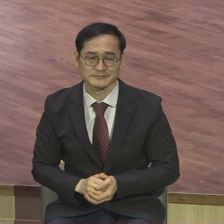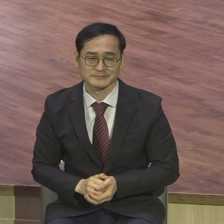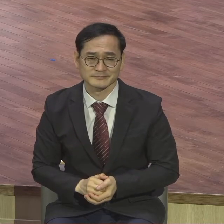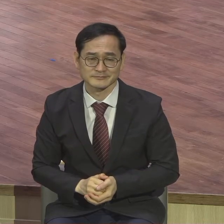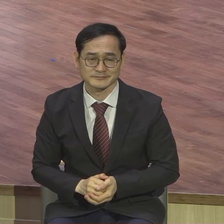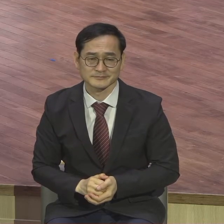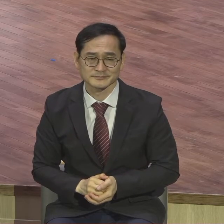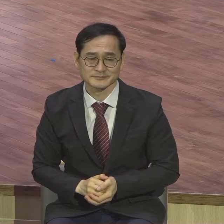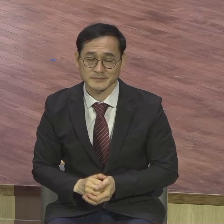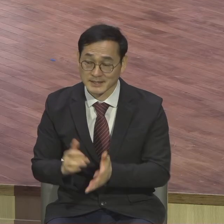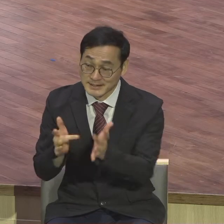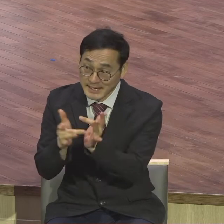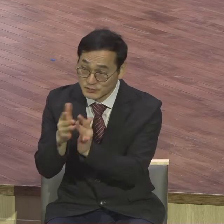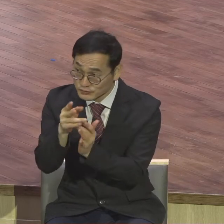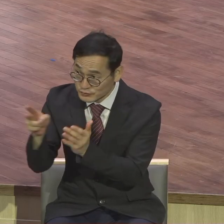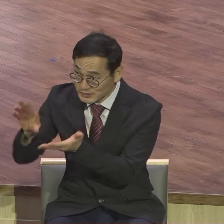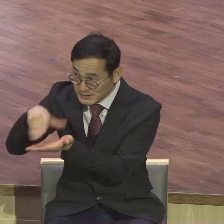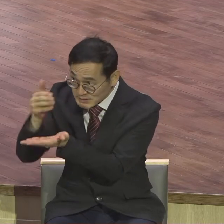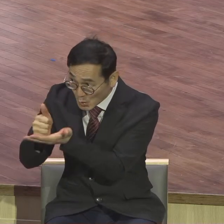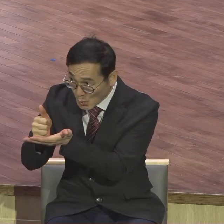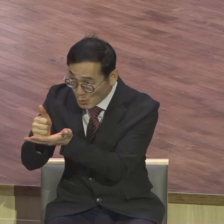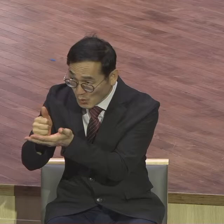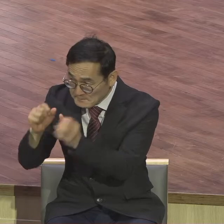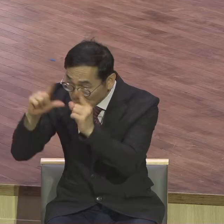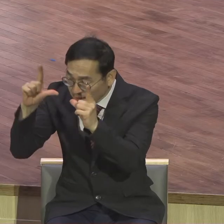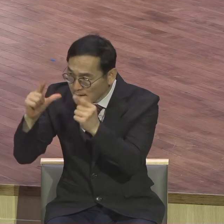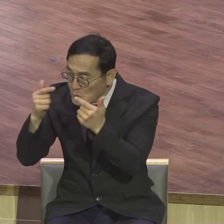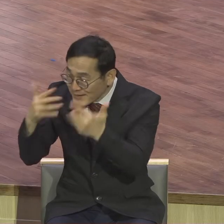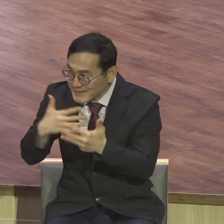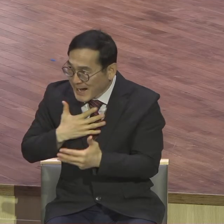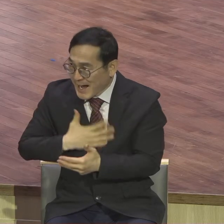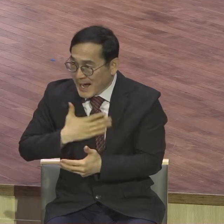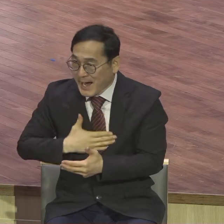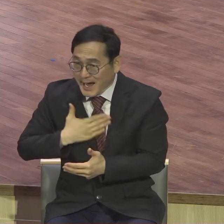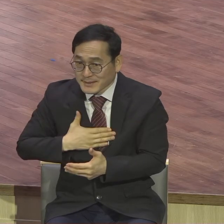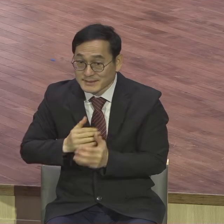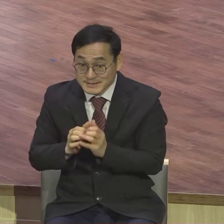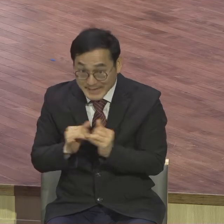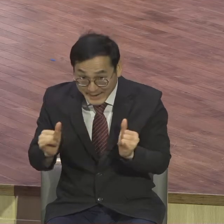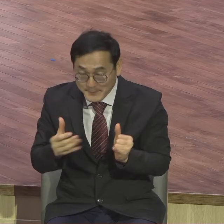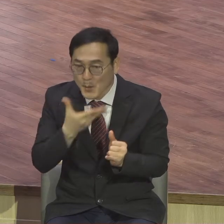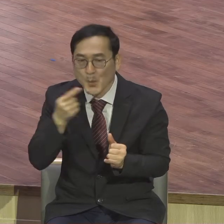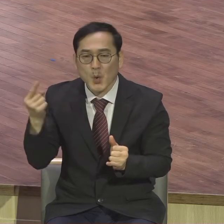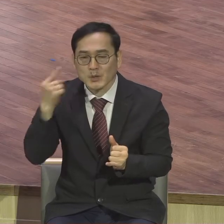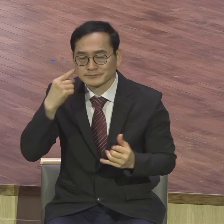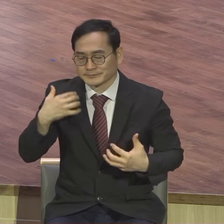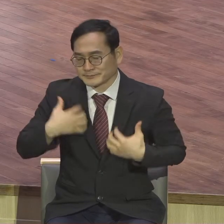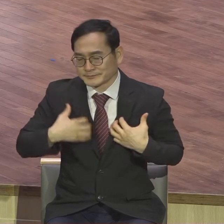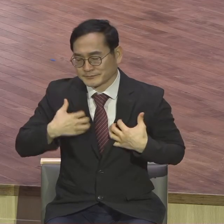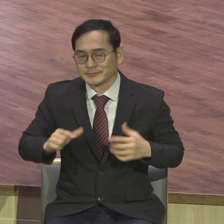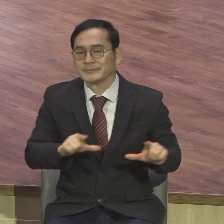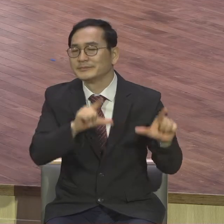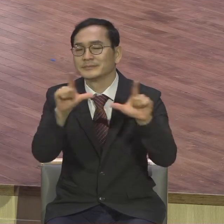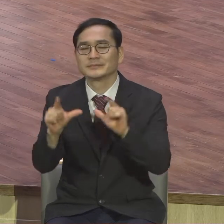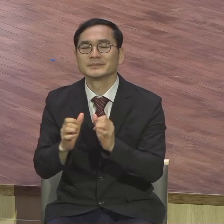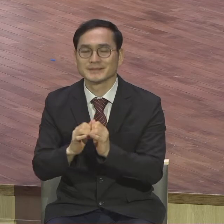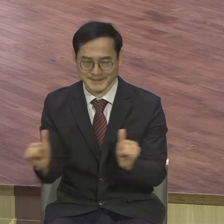사실을 알고 누리는 사람을 복음 누리는 사람이다. 이게